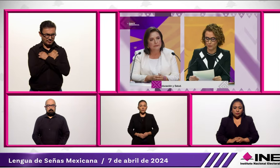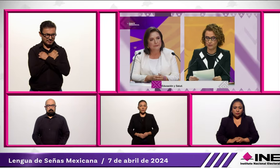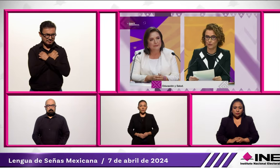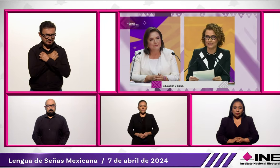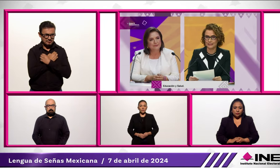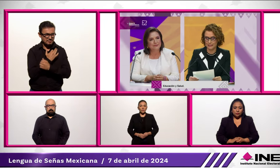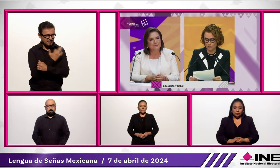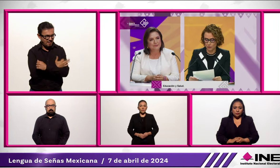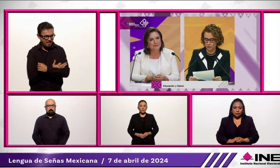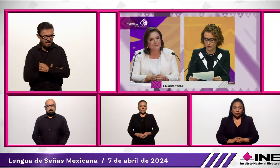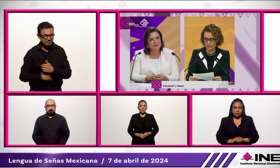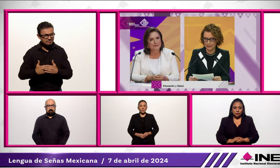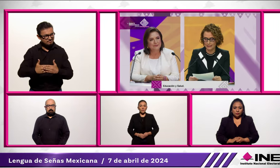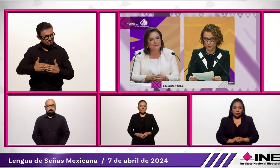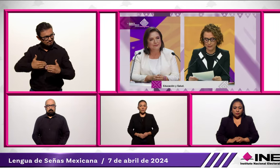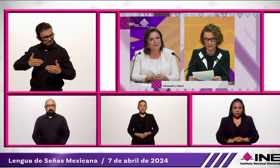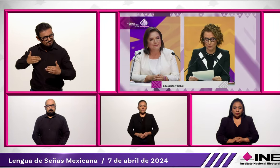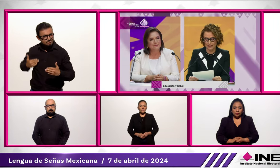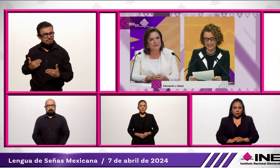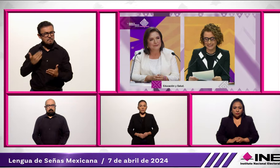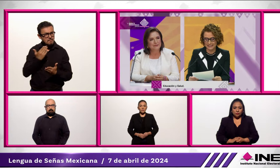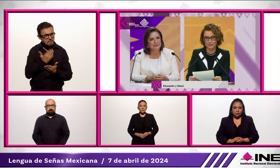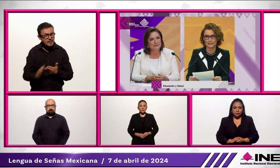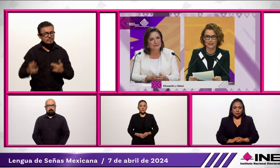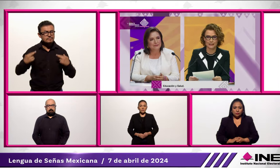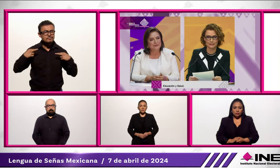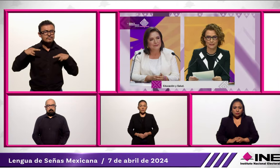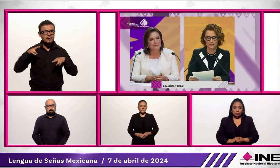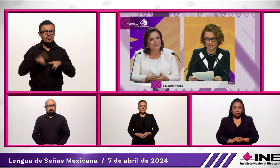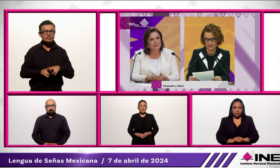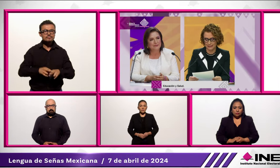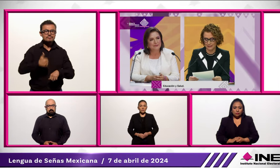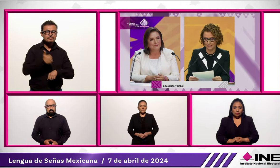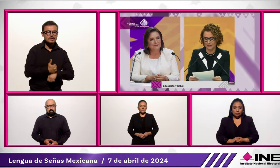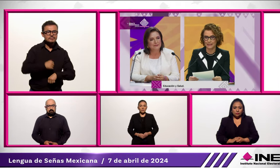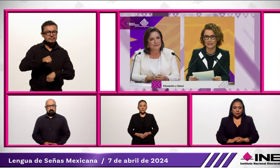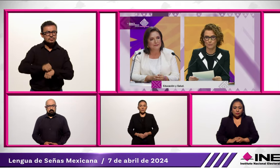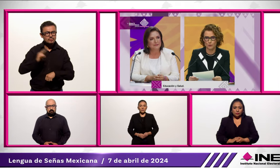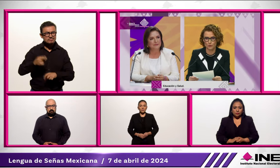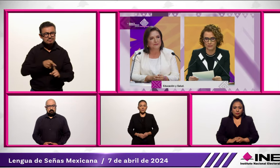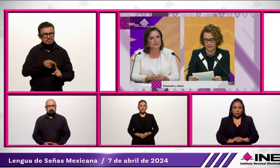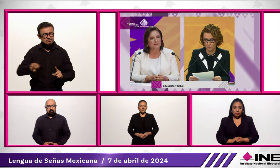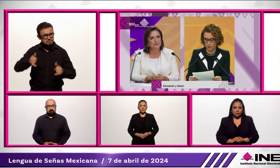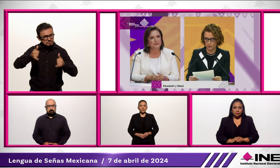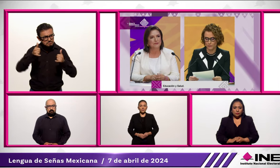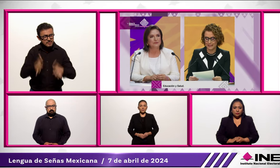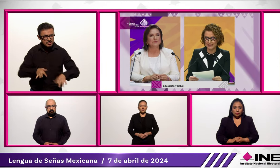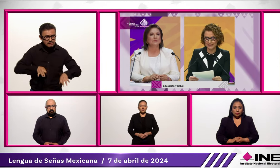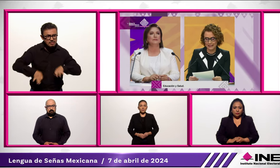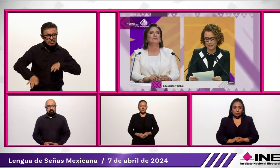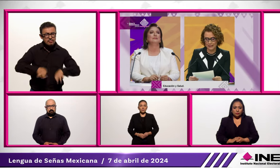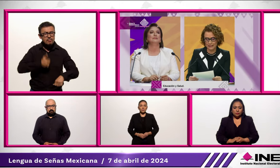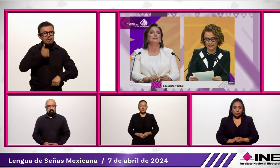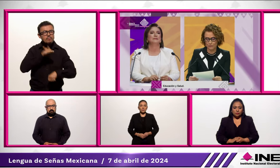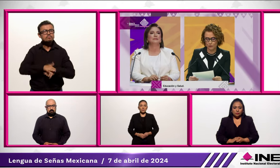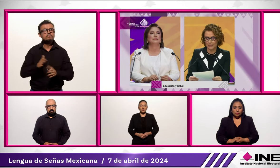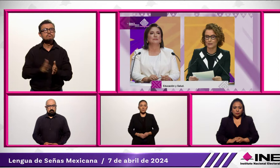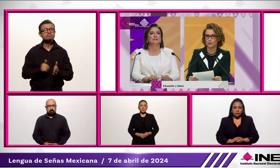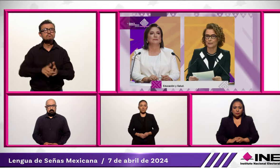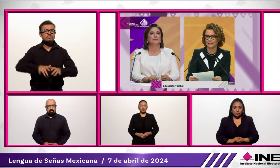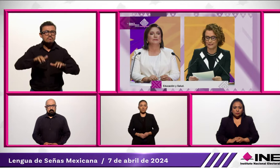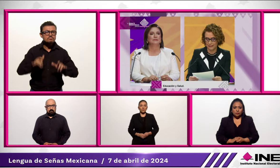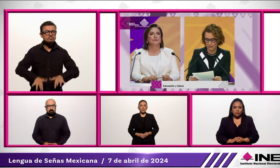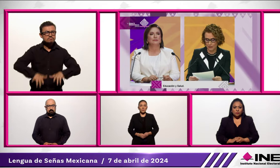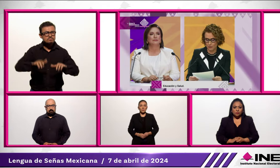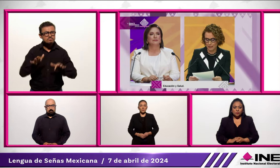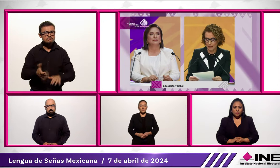nuestros profesores de todos los niveles cuentan con excesivas cargas administrativas y pocos estímulos. ¿De qué manera enfocará